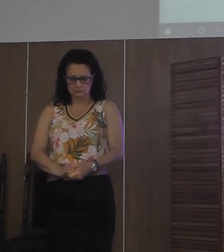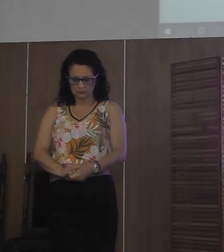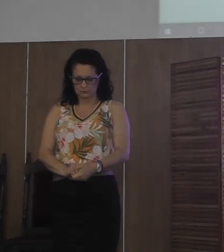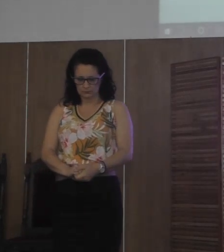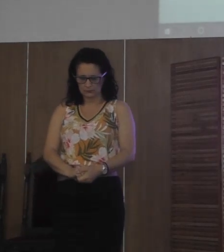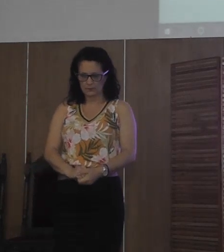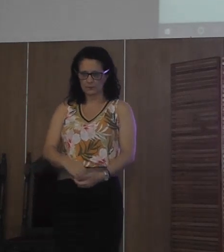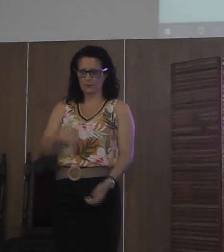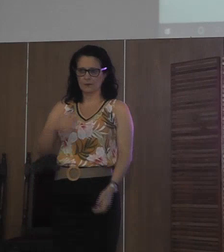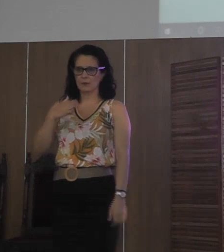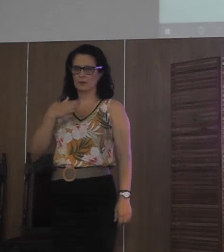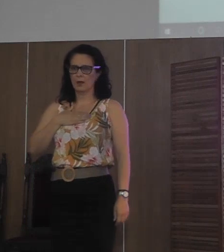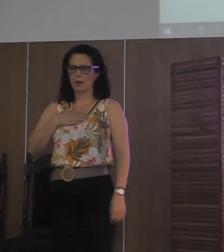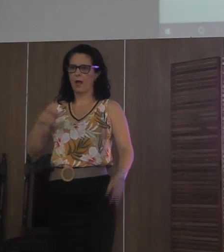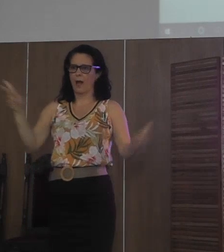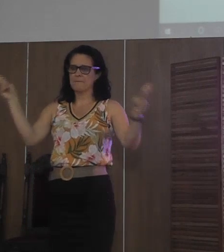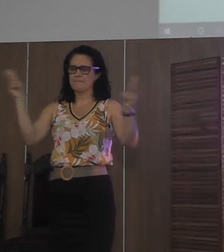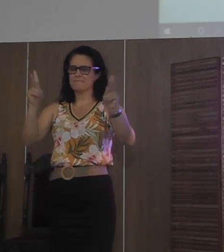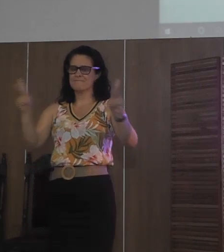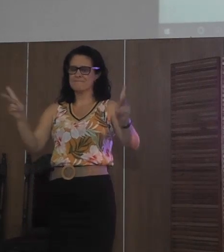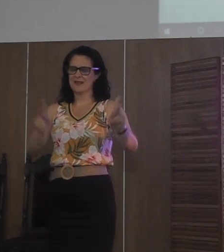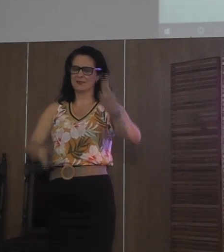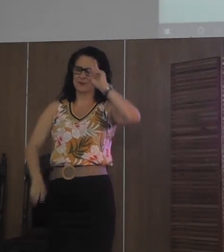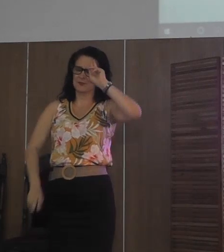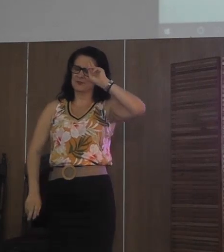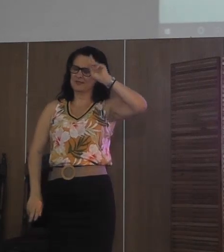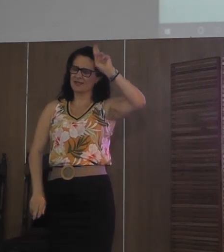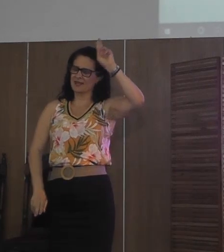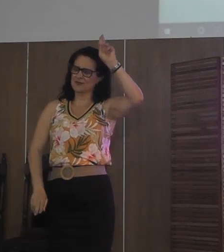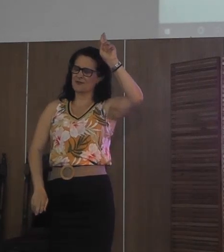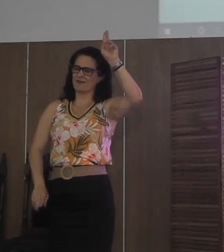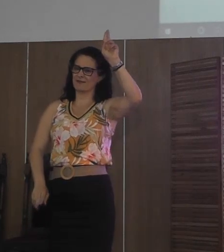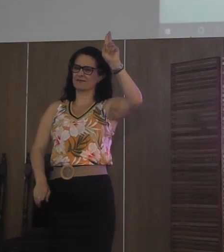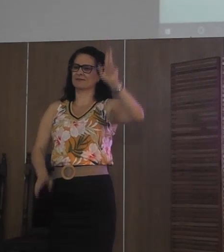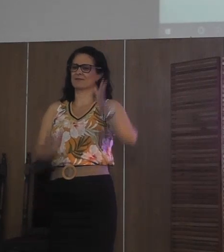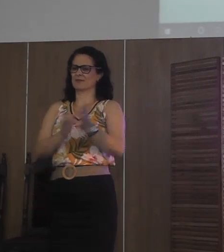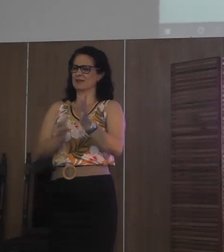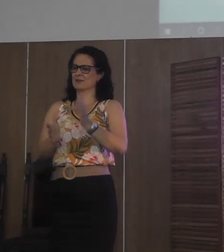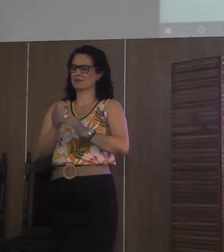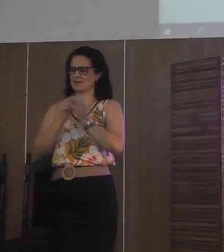Meus irmãos, recebam todos a paz do nosso Senhor Jesus.